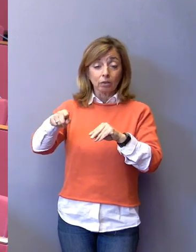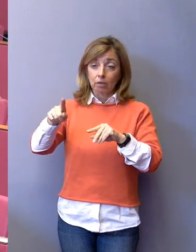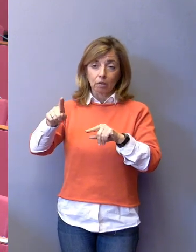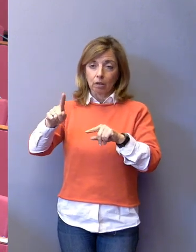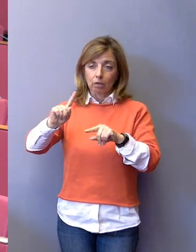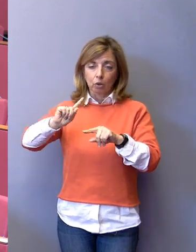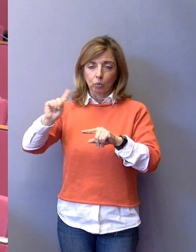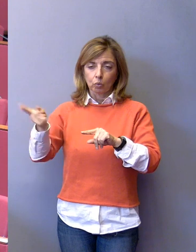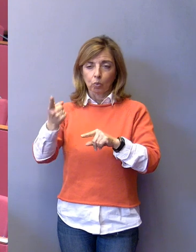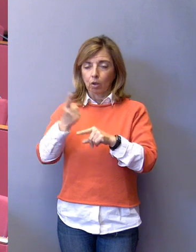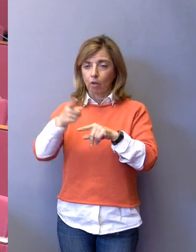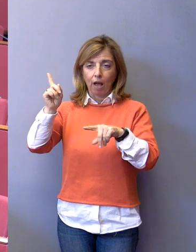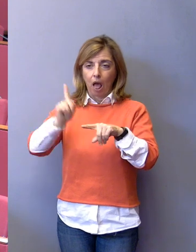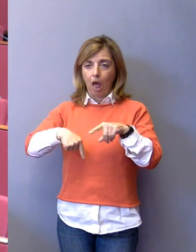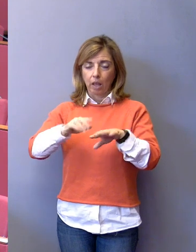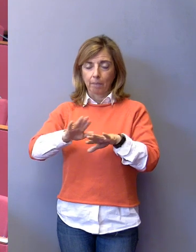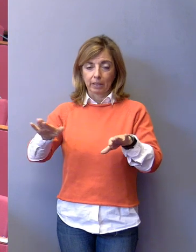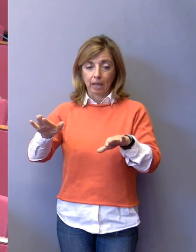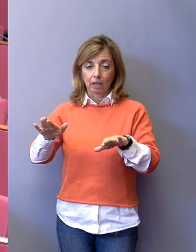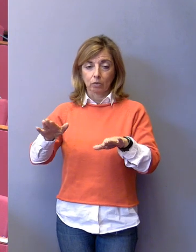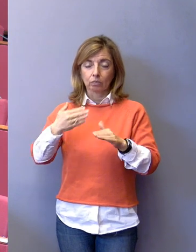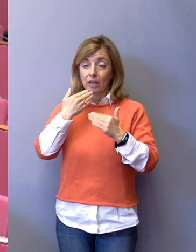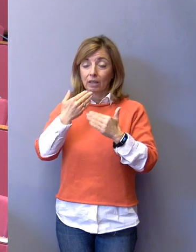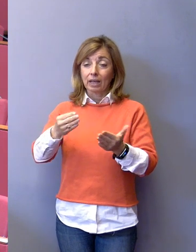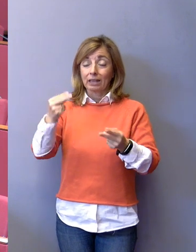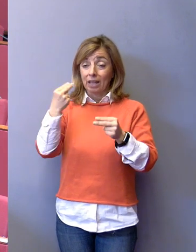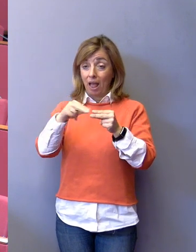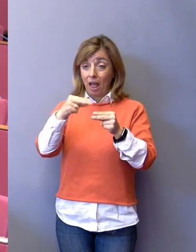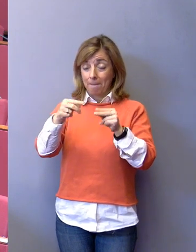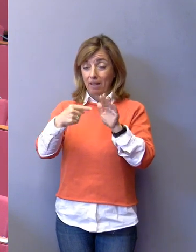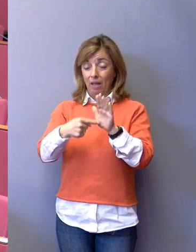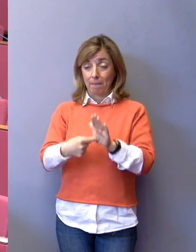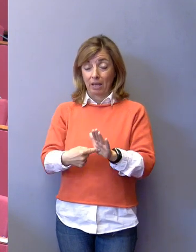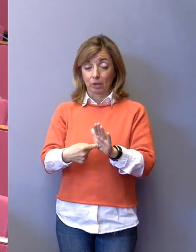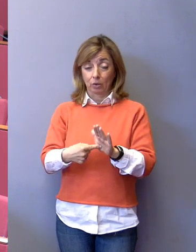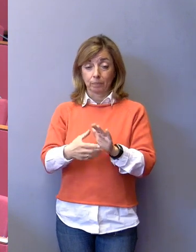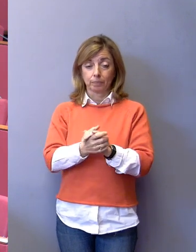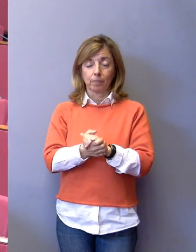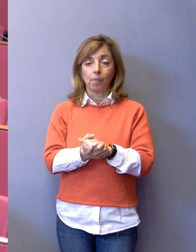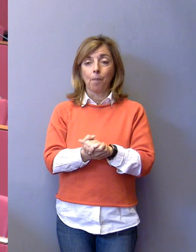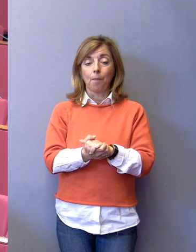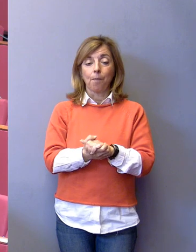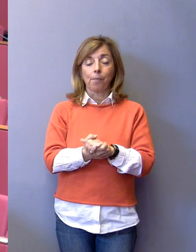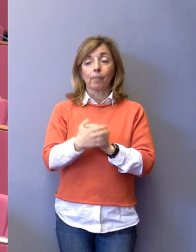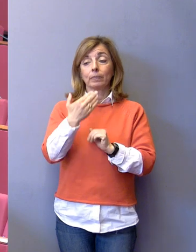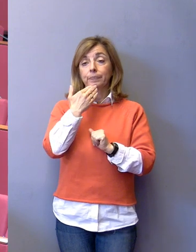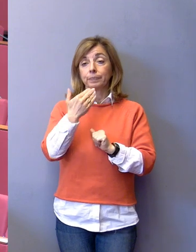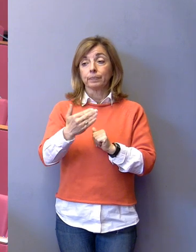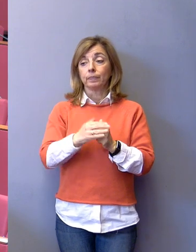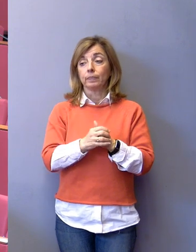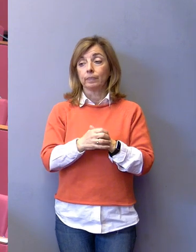questo emendamento da parte della amministrazione in questa delibera Grazie